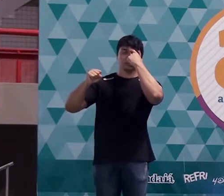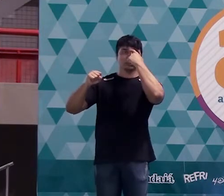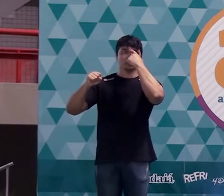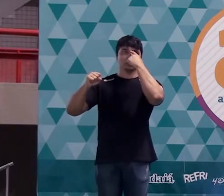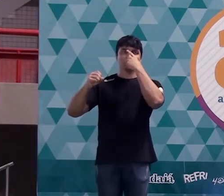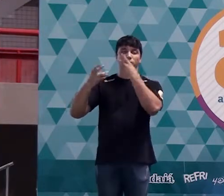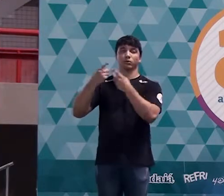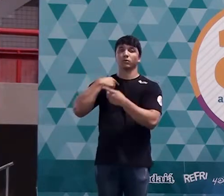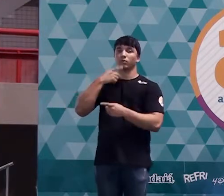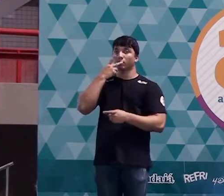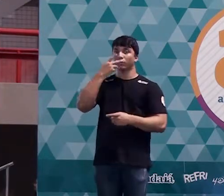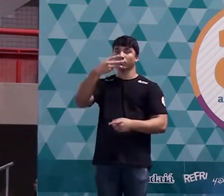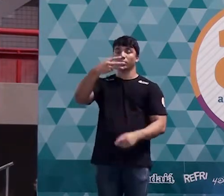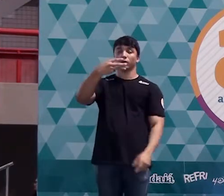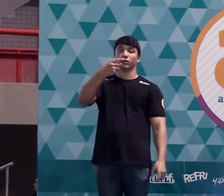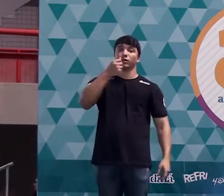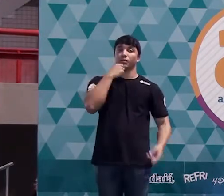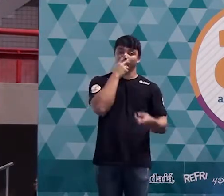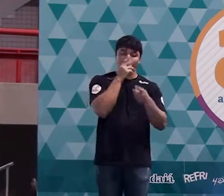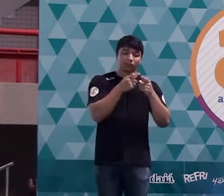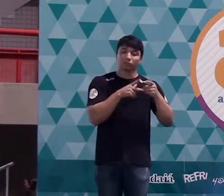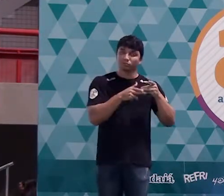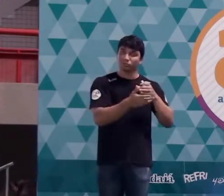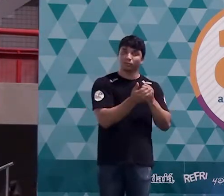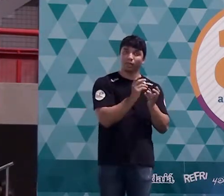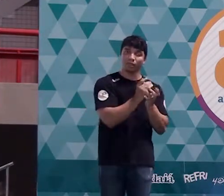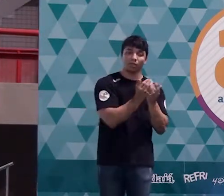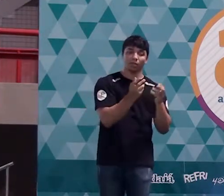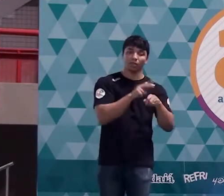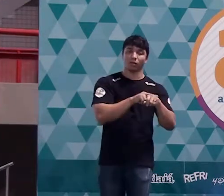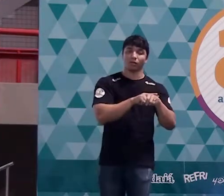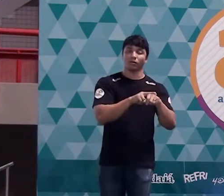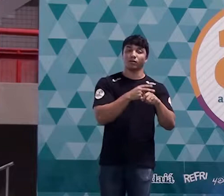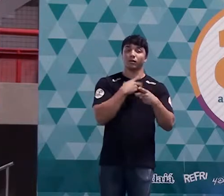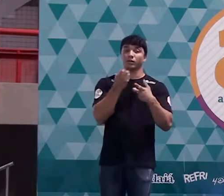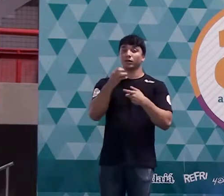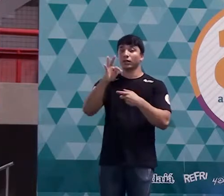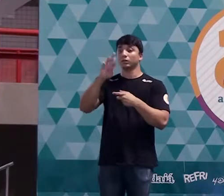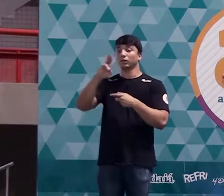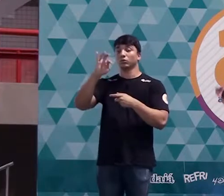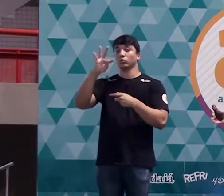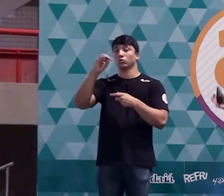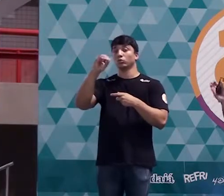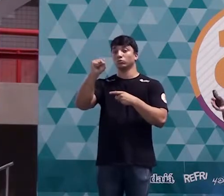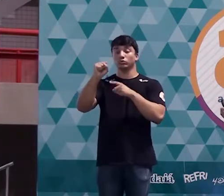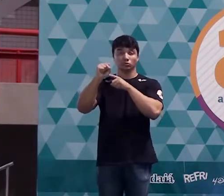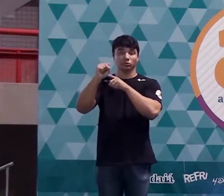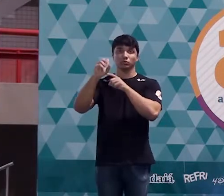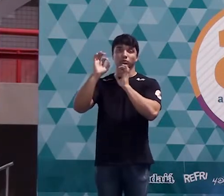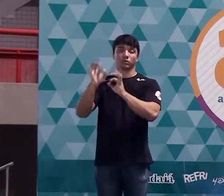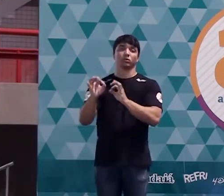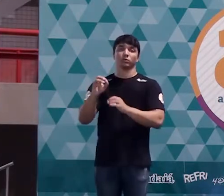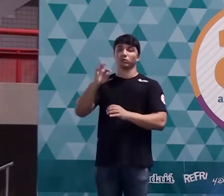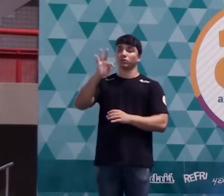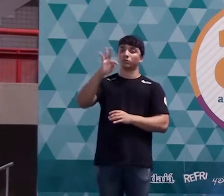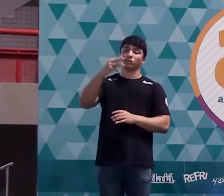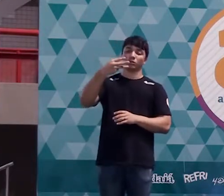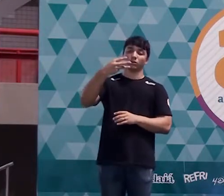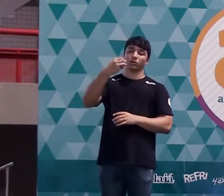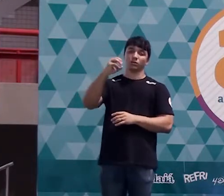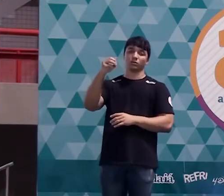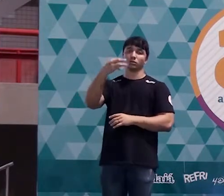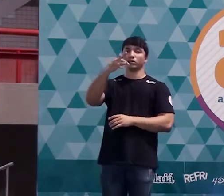souber português, vai lhe dar 300 pedaços de capim. 300 gramas são 300 pedaços de graminha de capim.